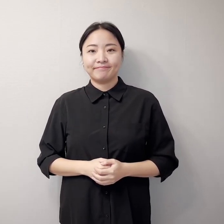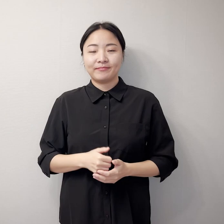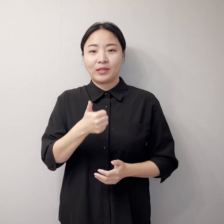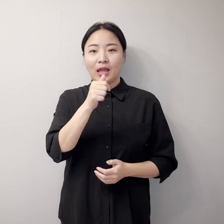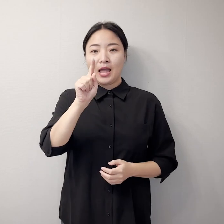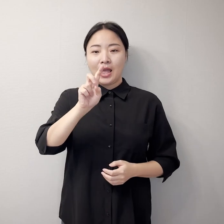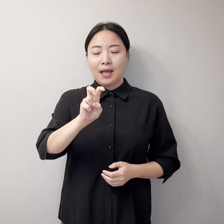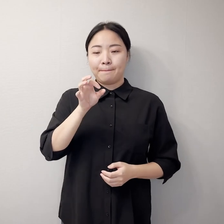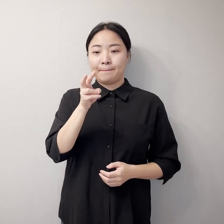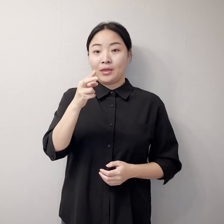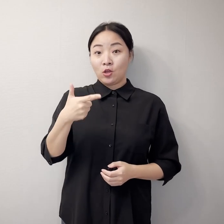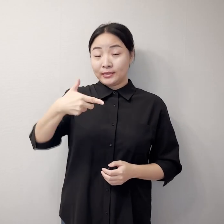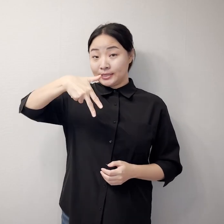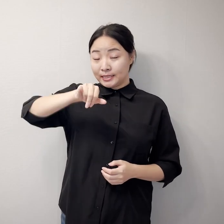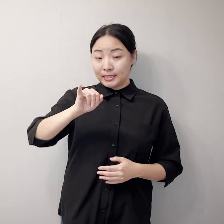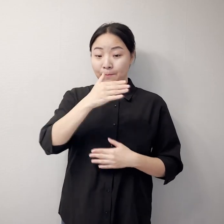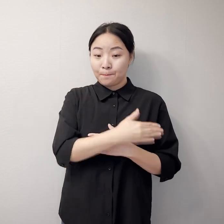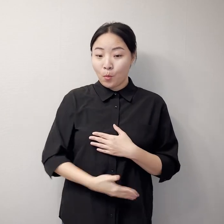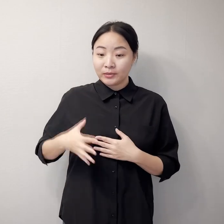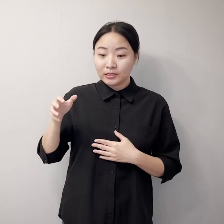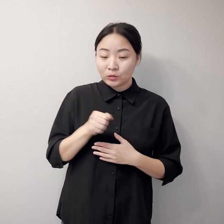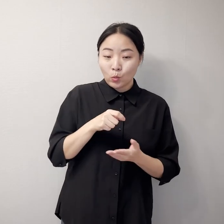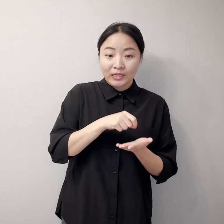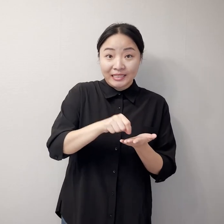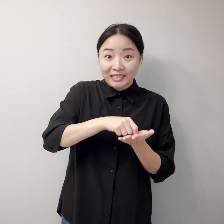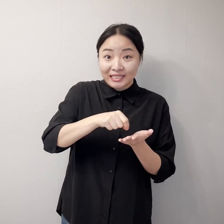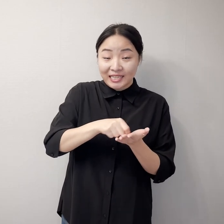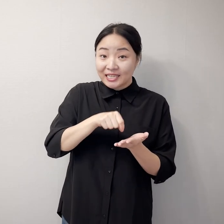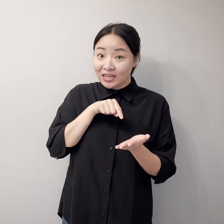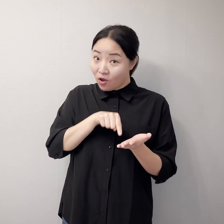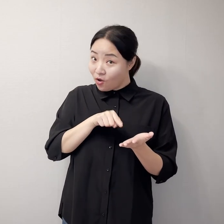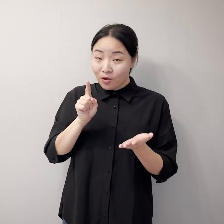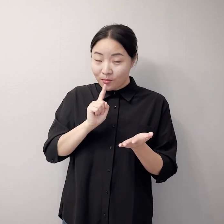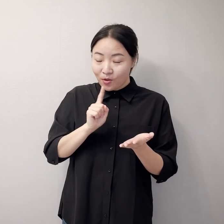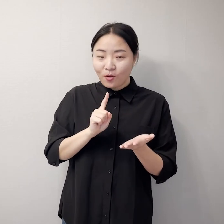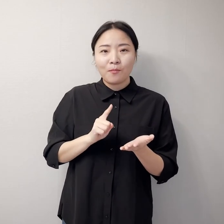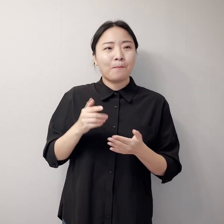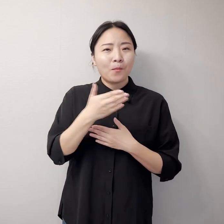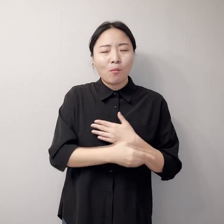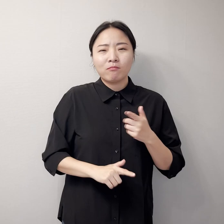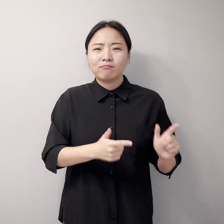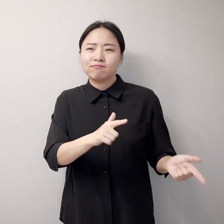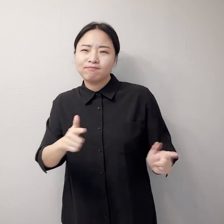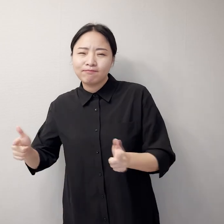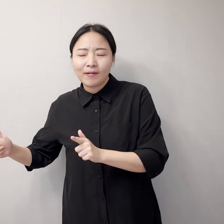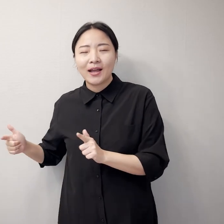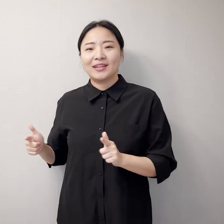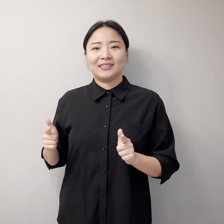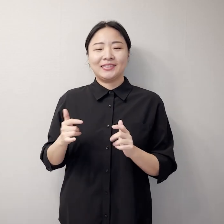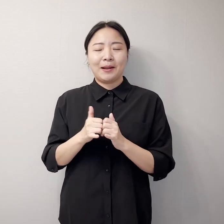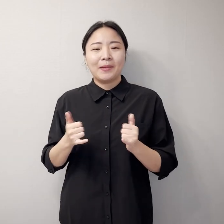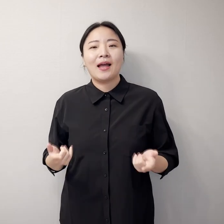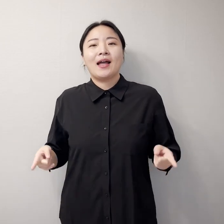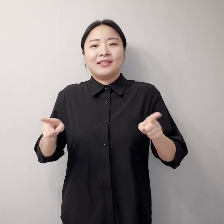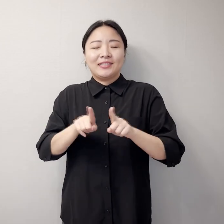한현지의 몸짓을 글쓰기는 다양한 몸들과 함께하는 움직임 워크숍입니다